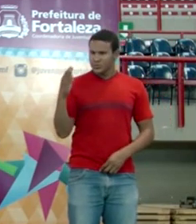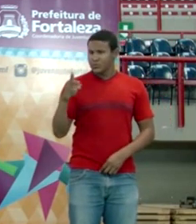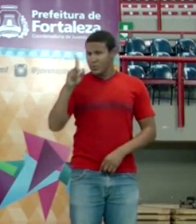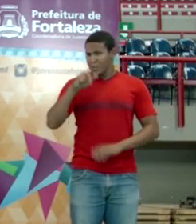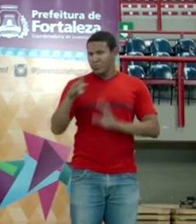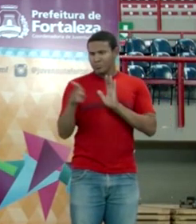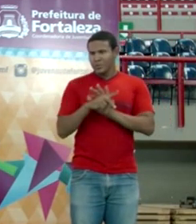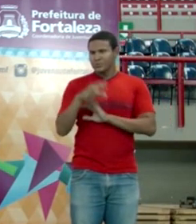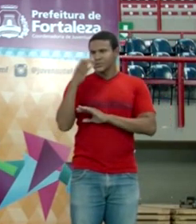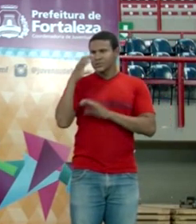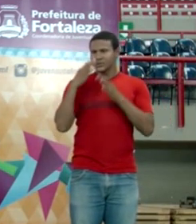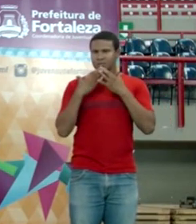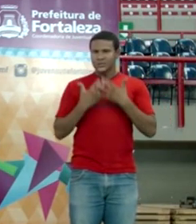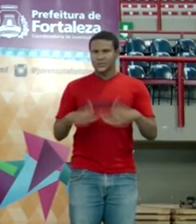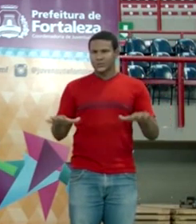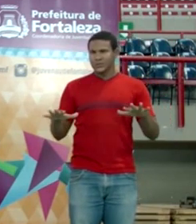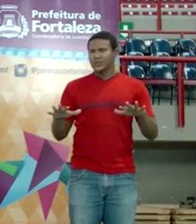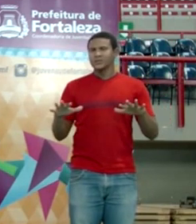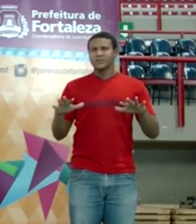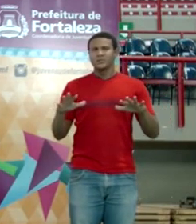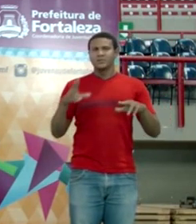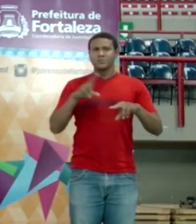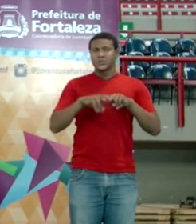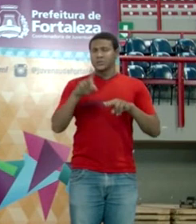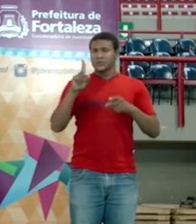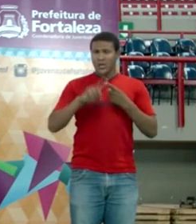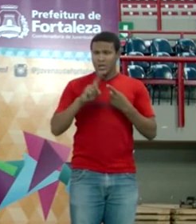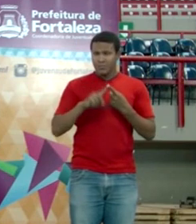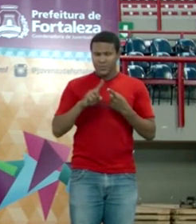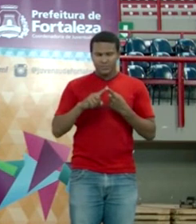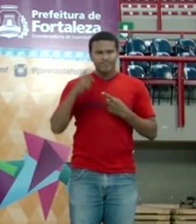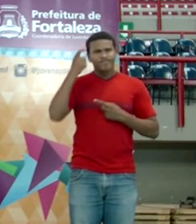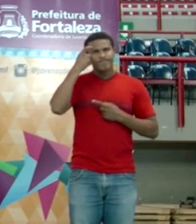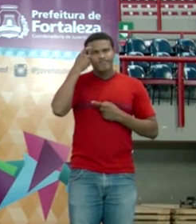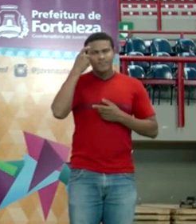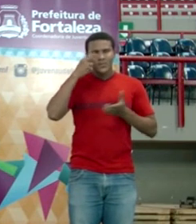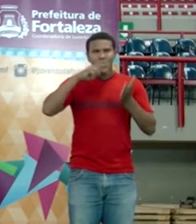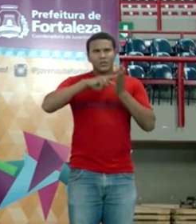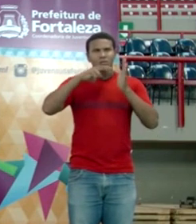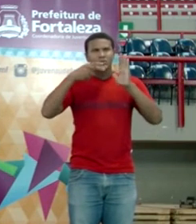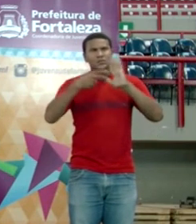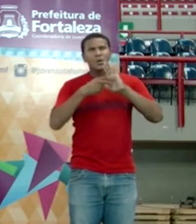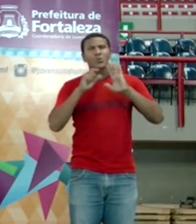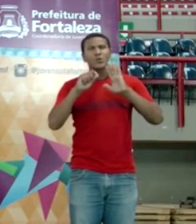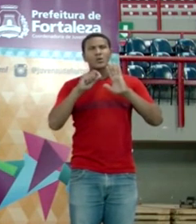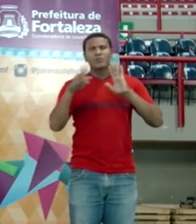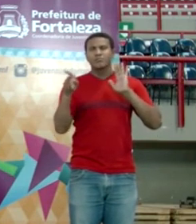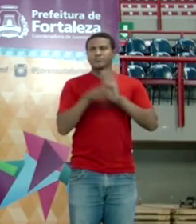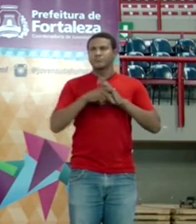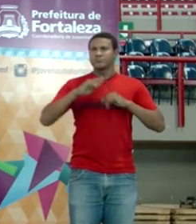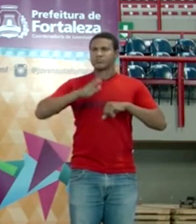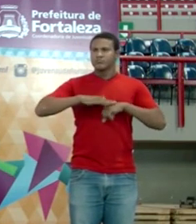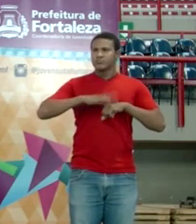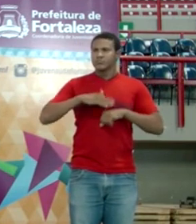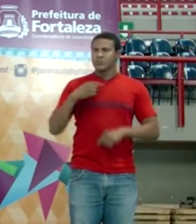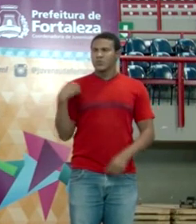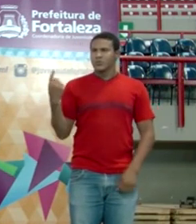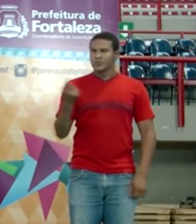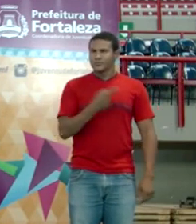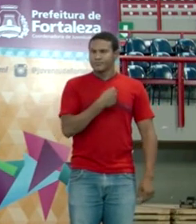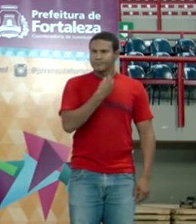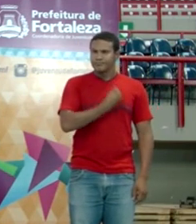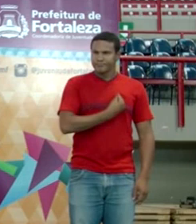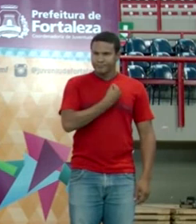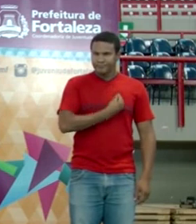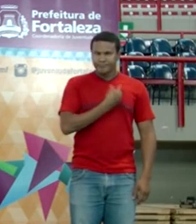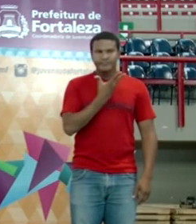da natureza, e traduzir isso também para a nossa perspectiva. Então, se eu